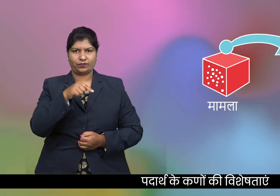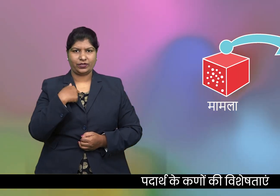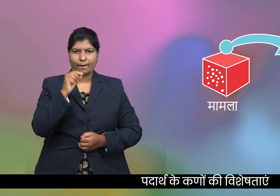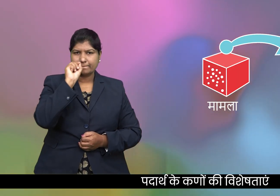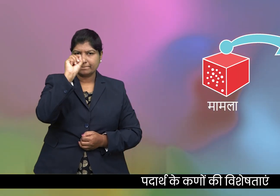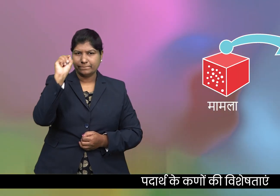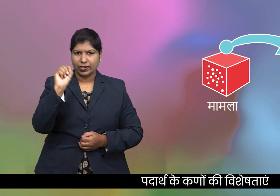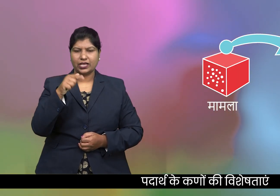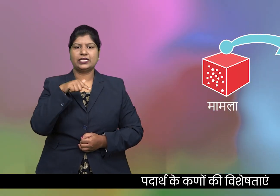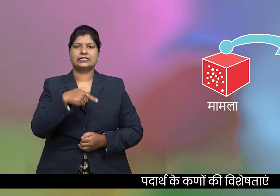की विशेषताएं।